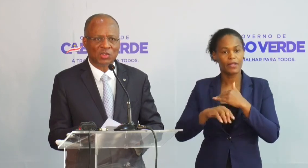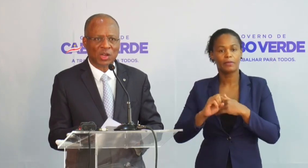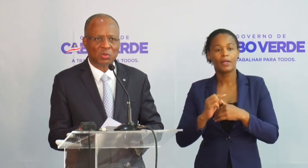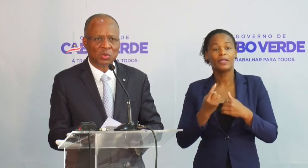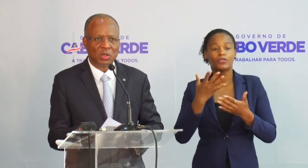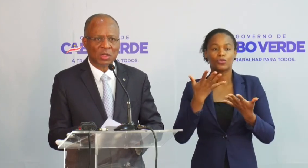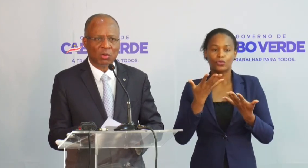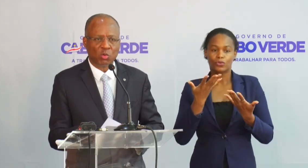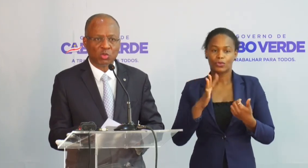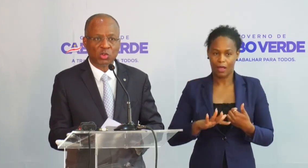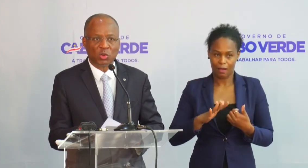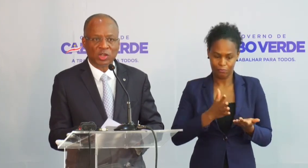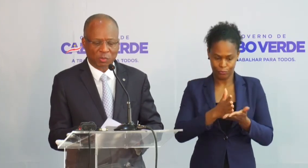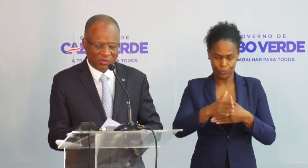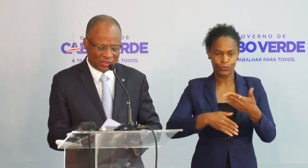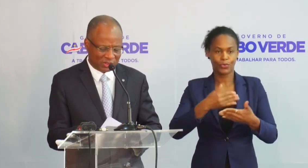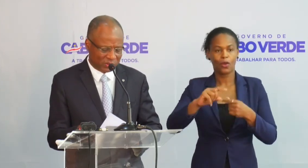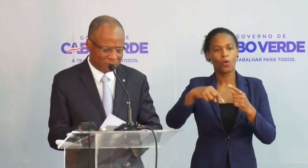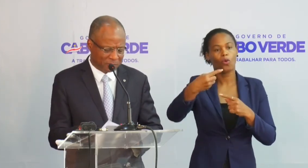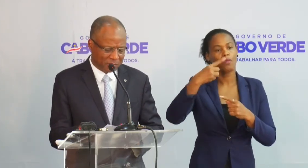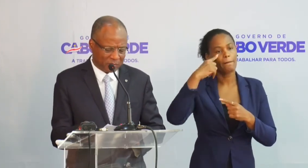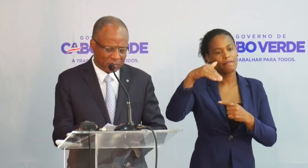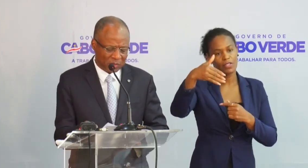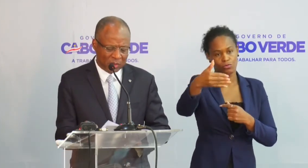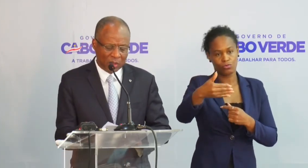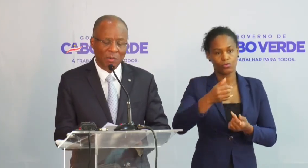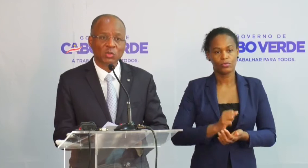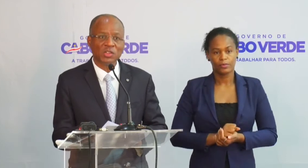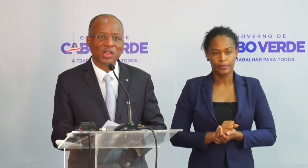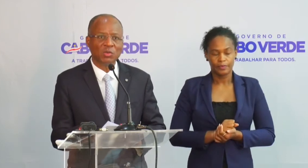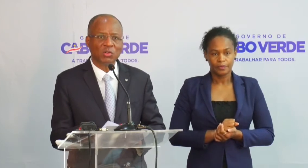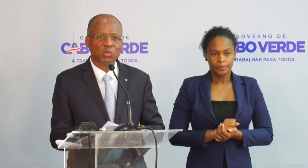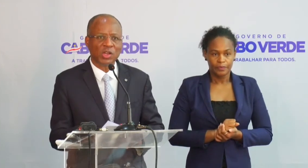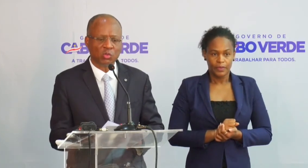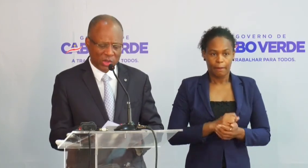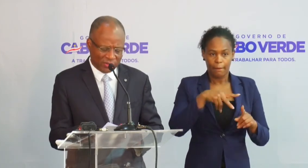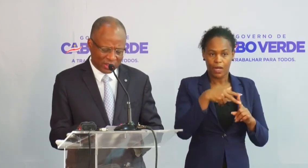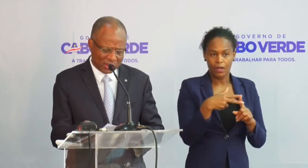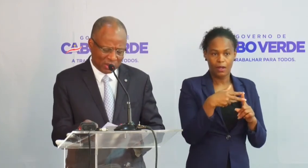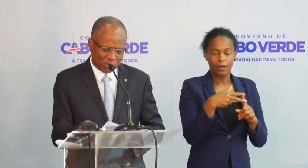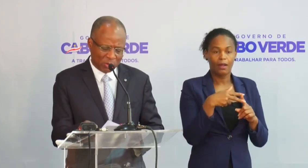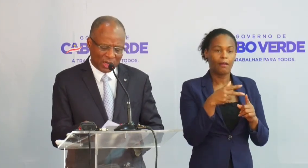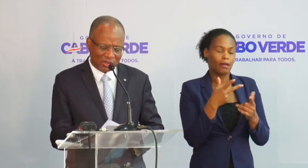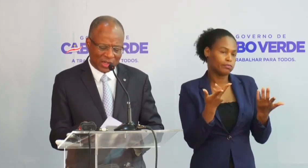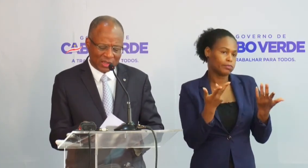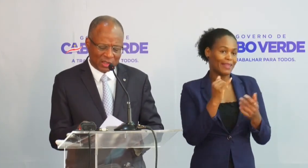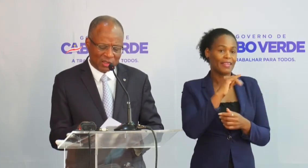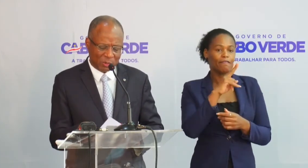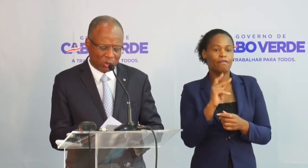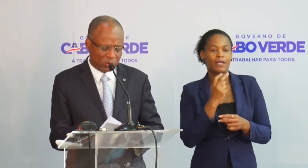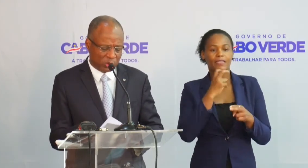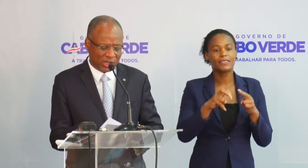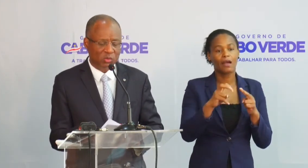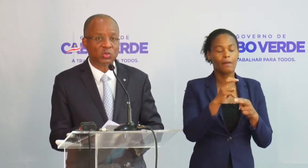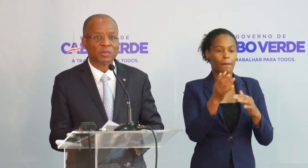e estão em curso e outras previstas. A manutenção da redução do IVA sobre eletricidade de